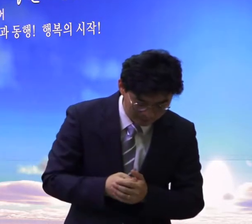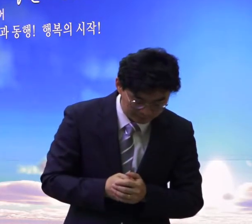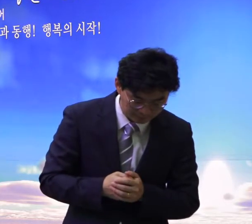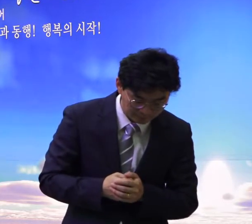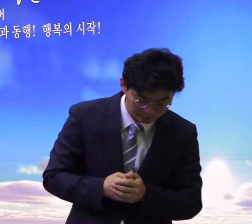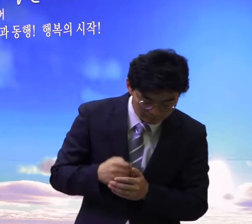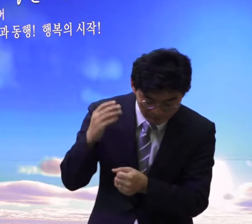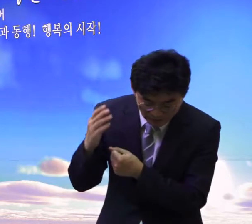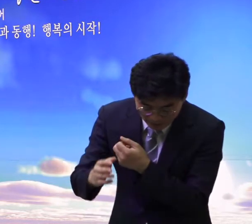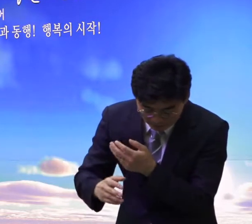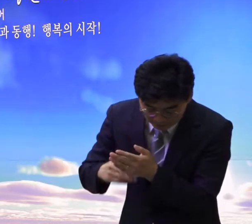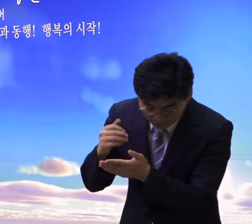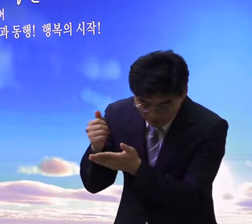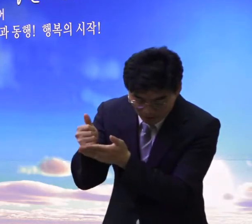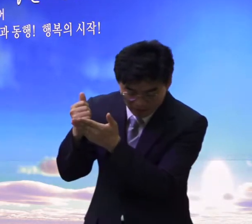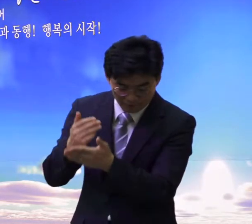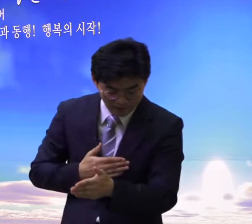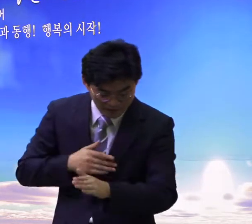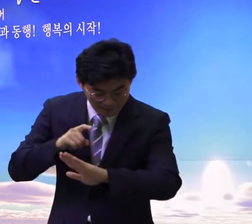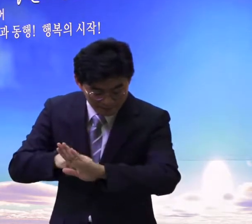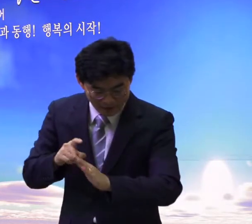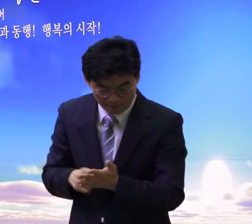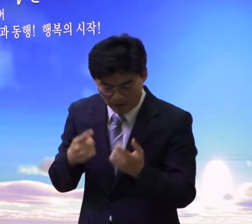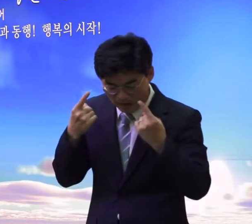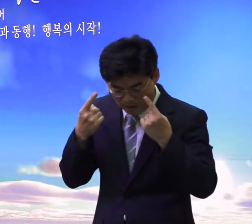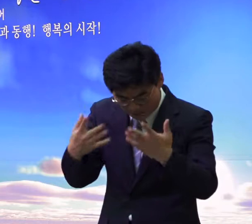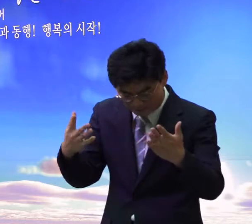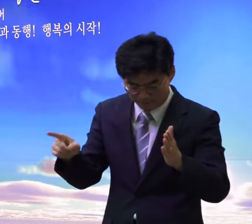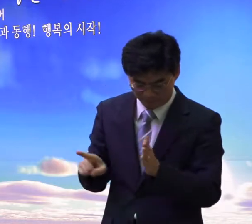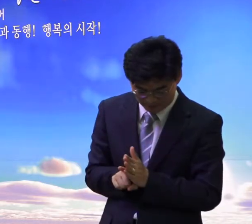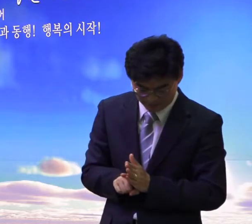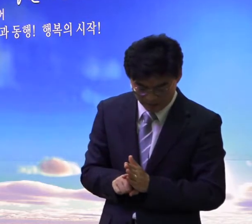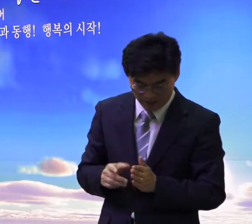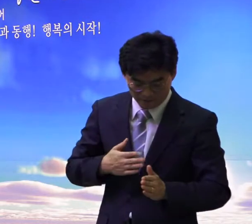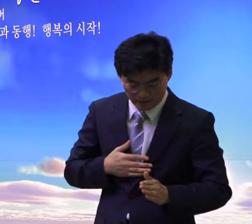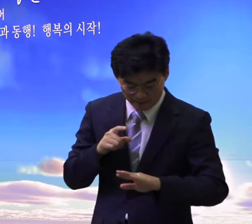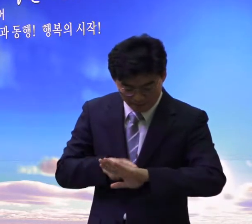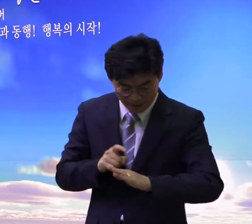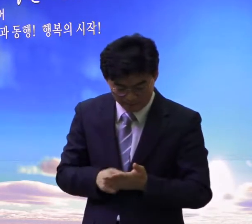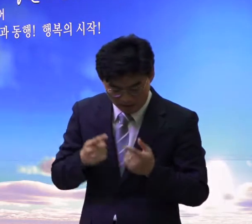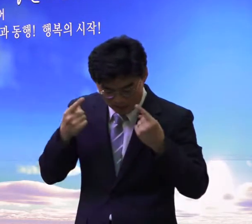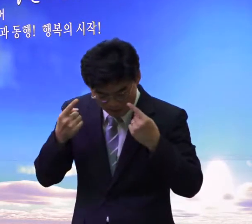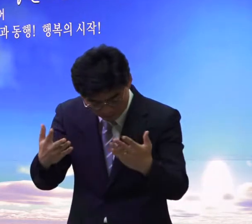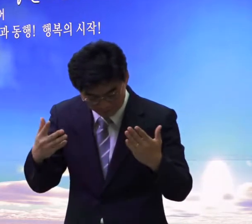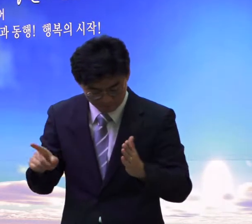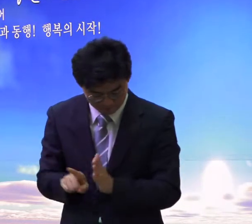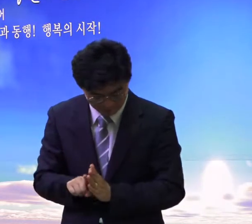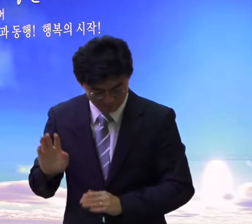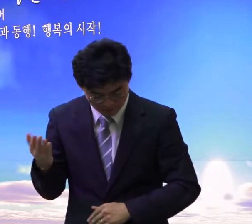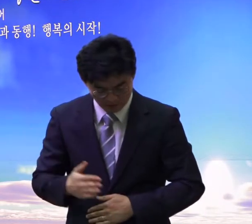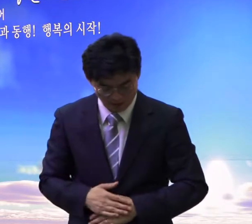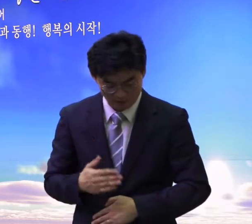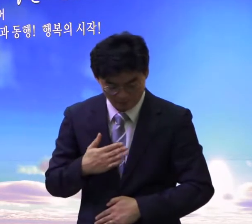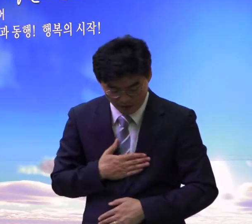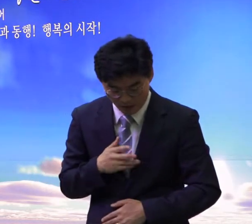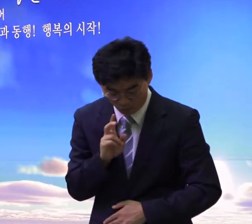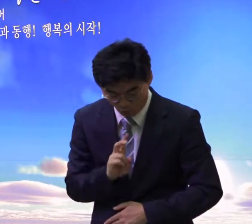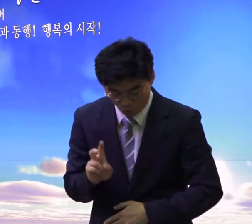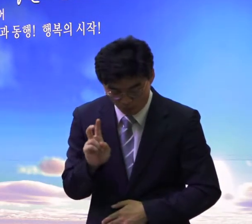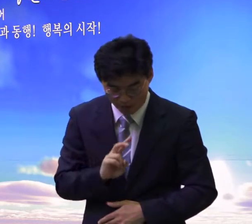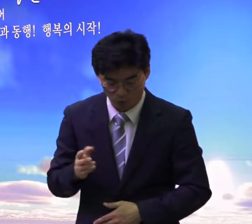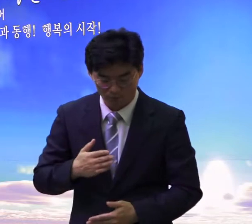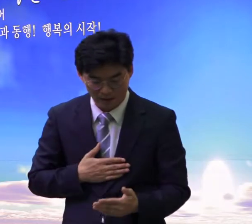시작. 하나님이여, 내 마음이 확정되었고 내 마음이 확정되었사오니 내가 노래하고